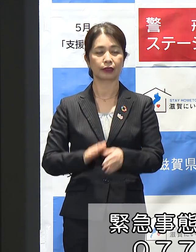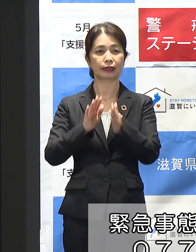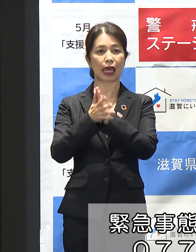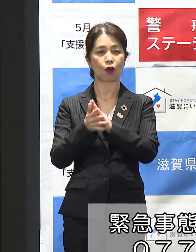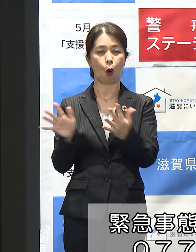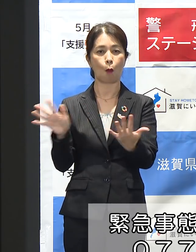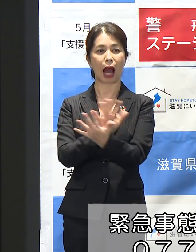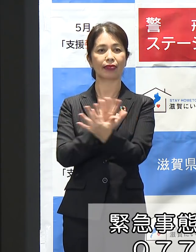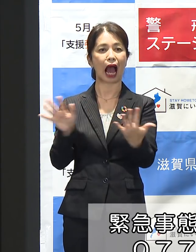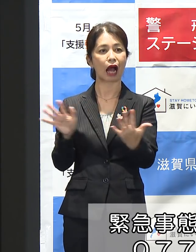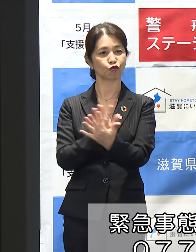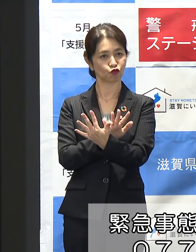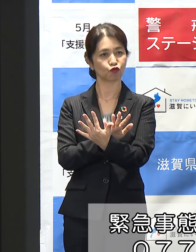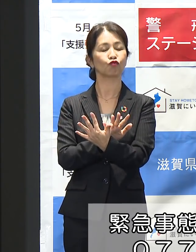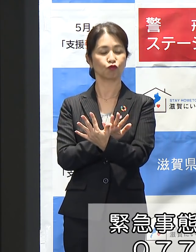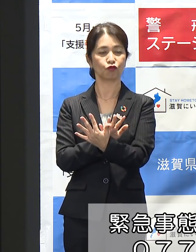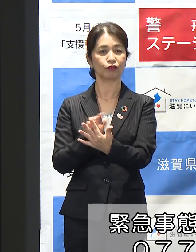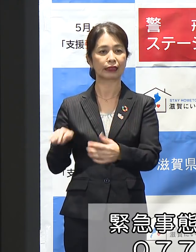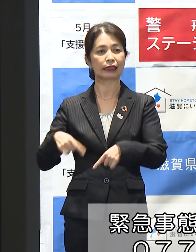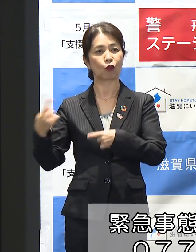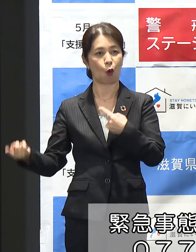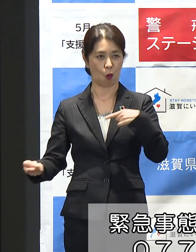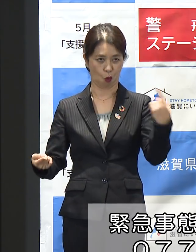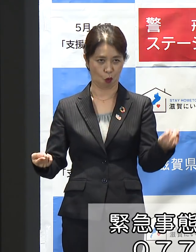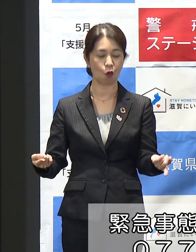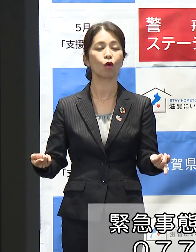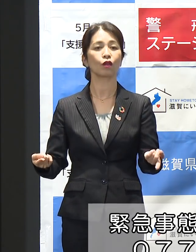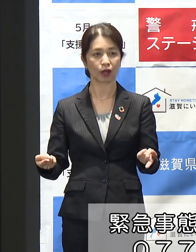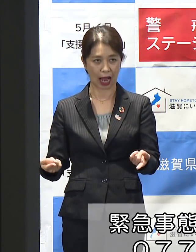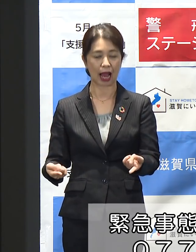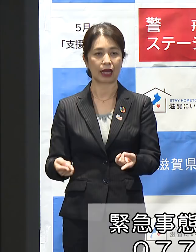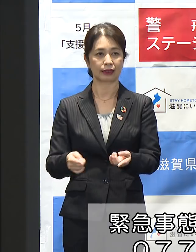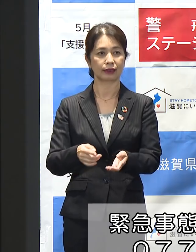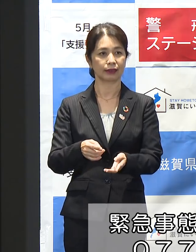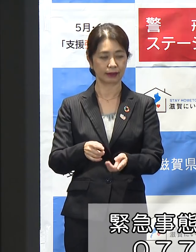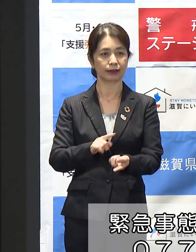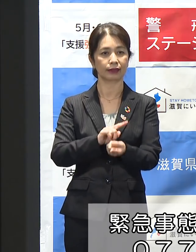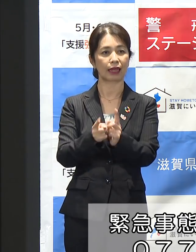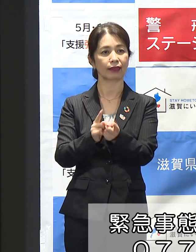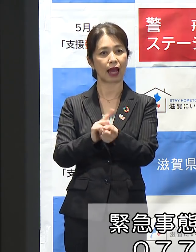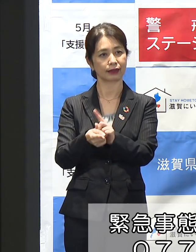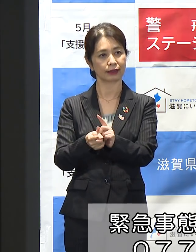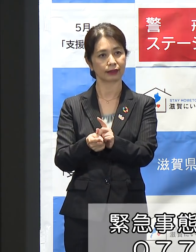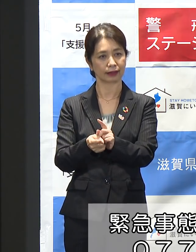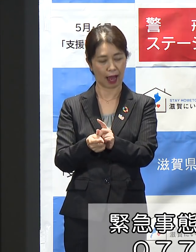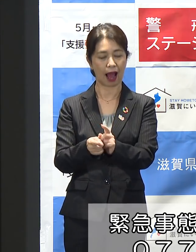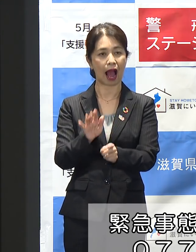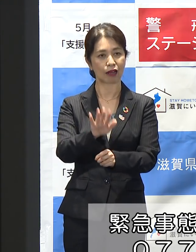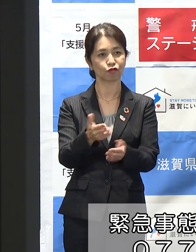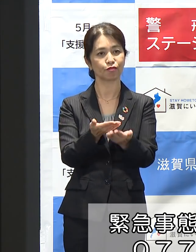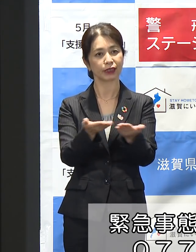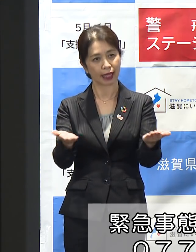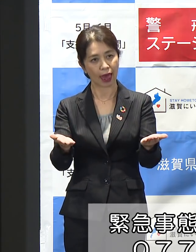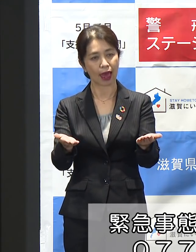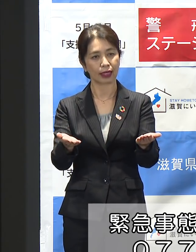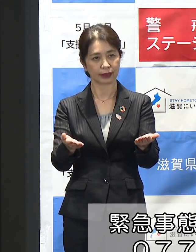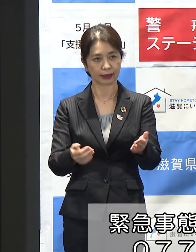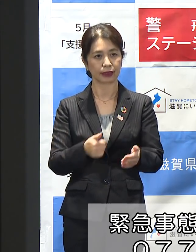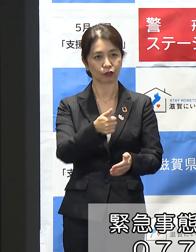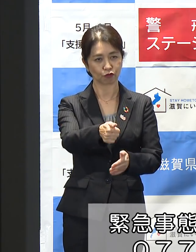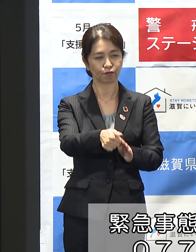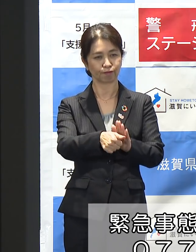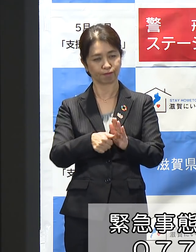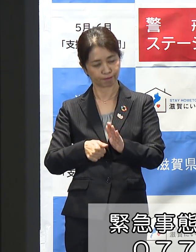またぐ移動や接待を伴う飲食店等への外出自粛の要